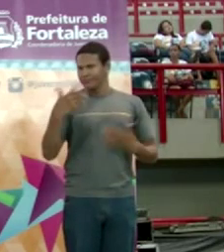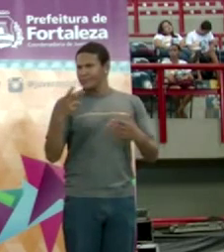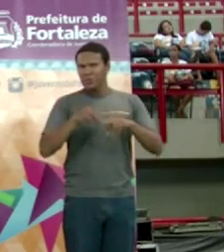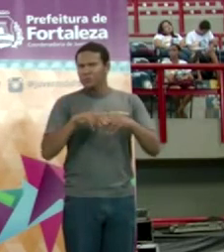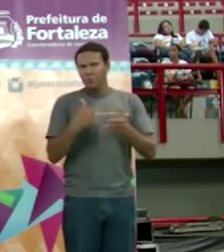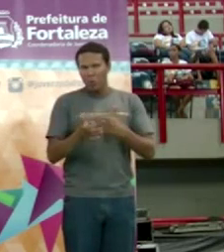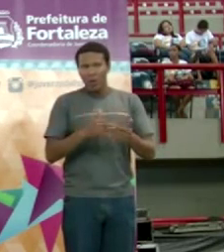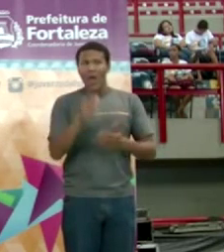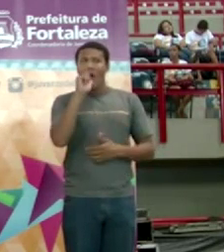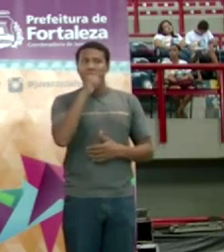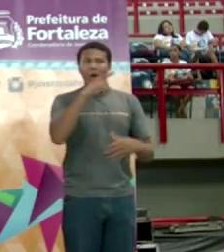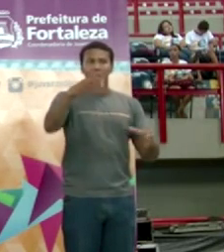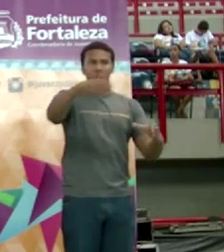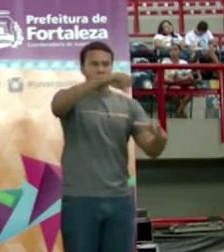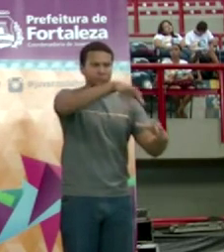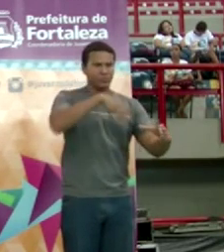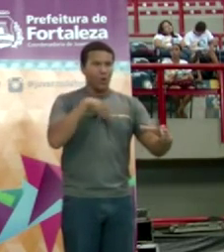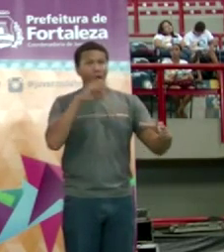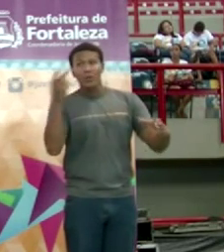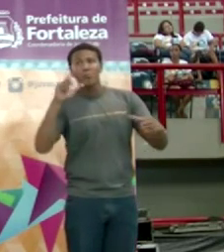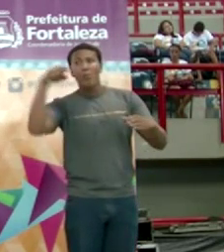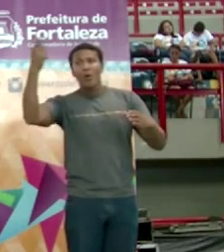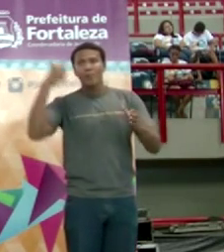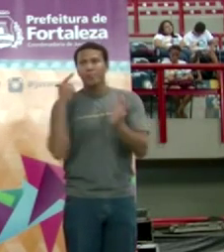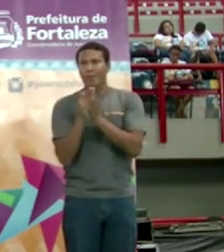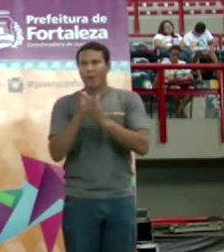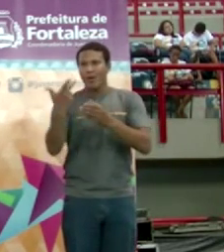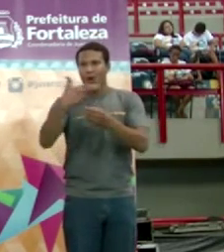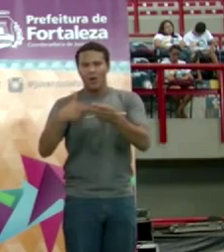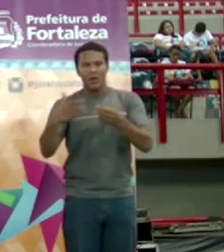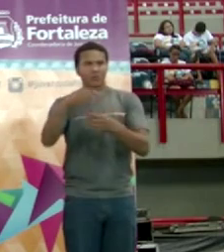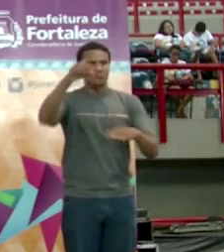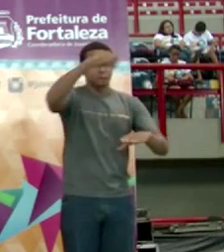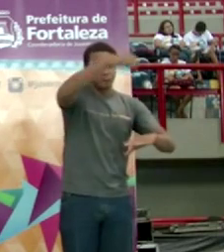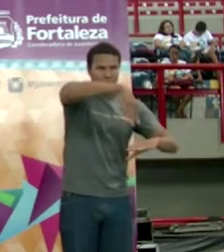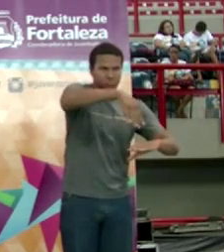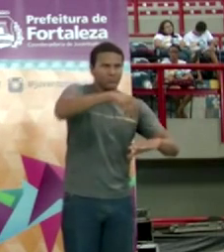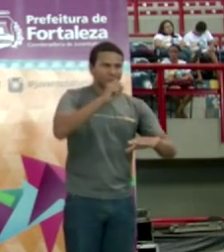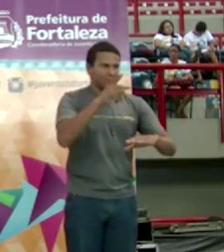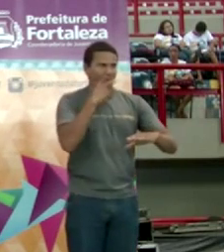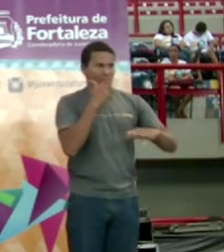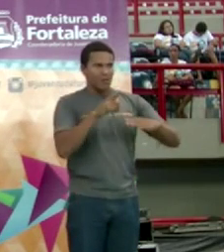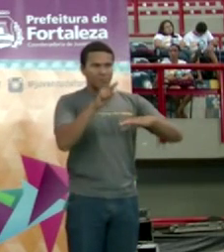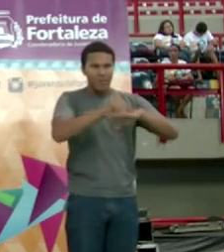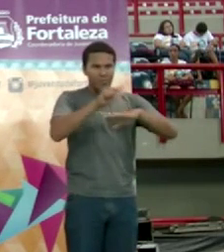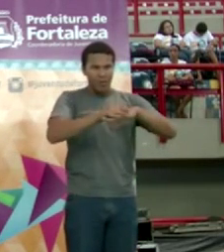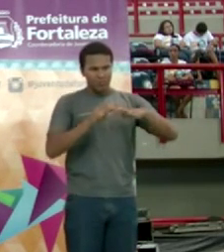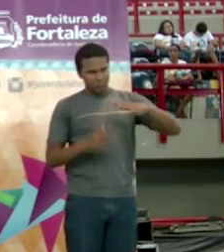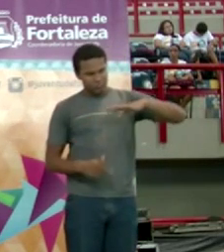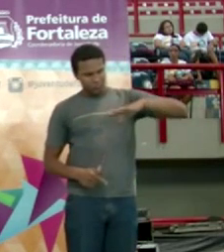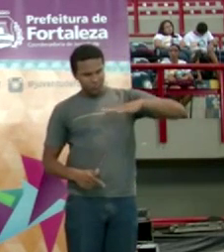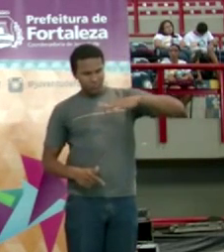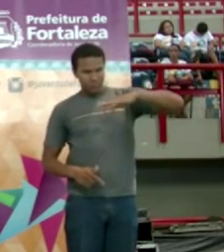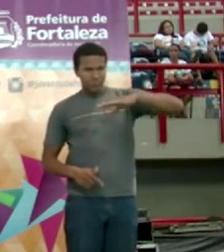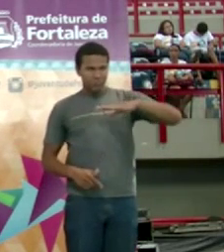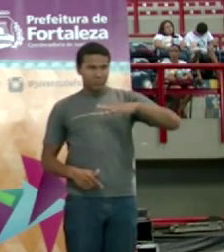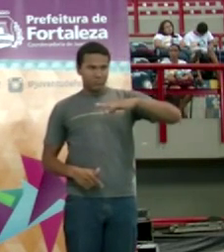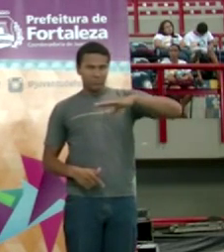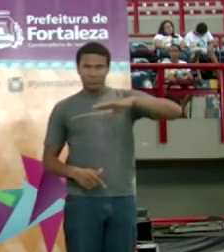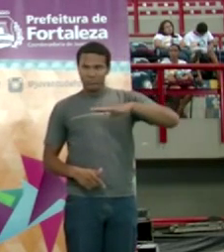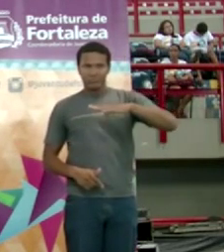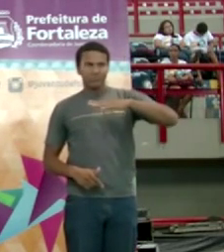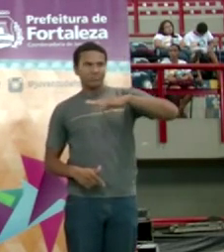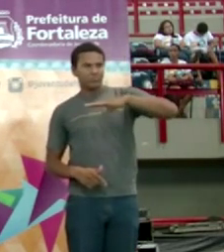papel, joga lá, o papel vai ficar na superfície por causa da tensão superficial da água. Inclusive, às vezes a gente encontra isso